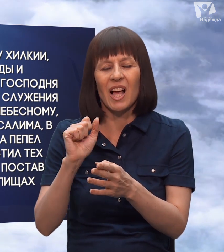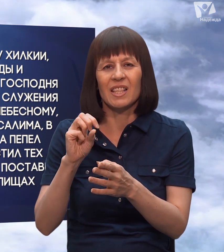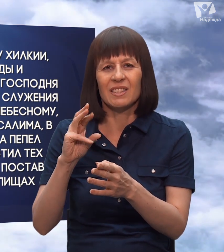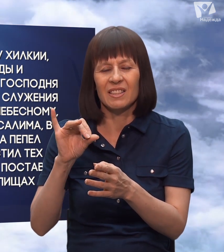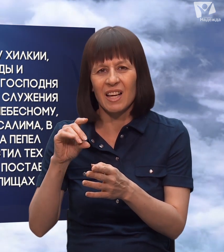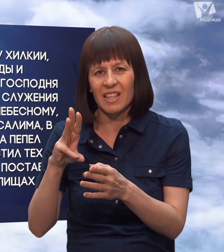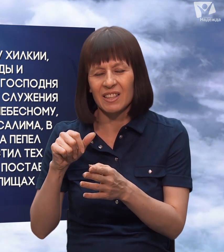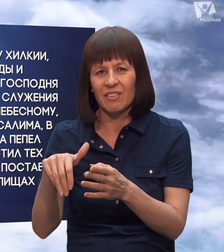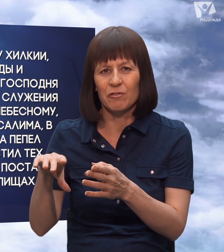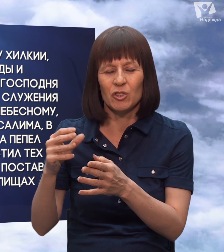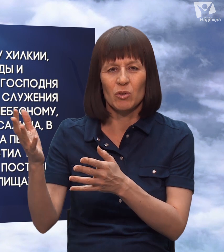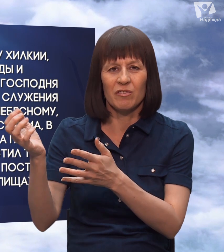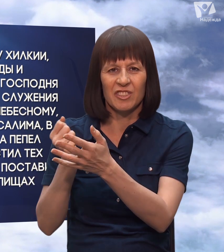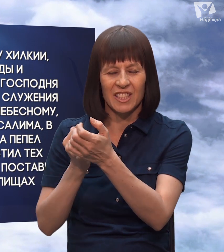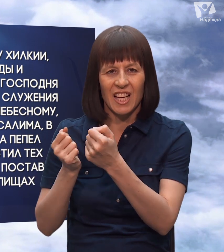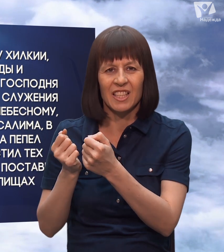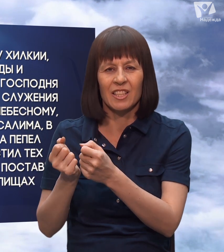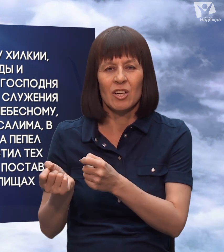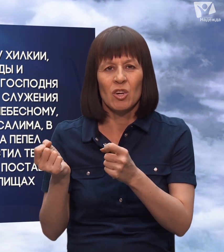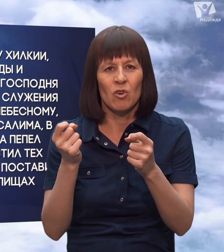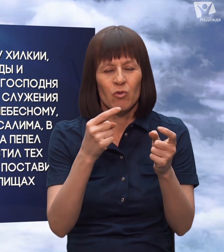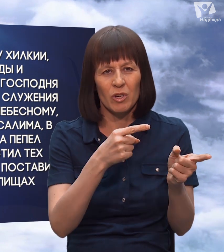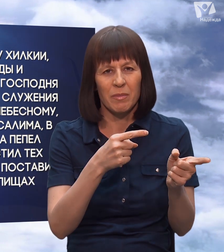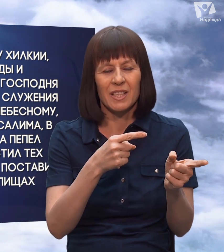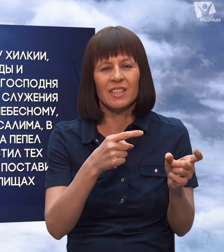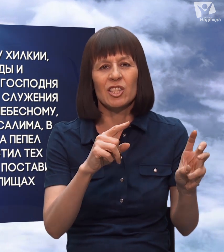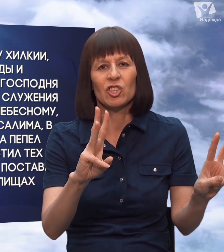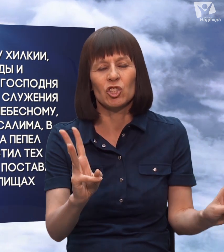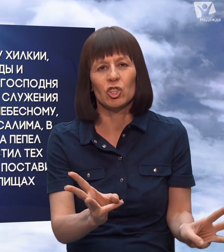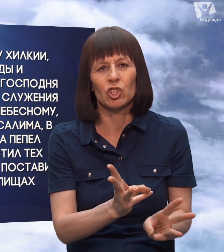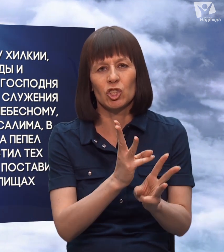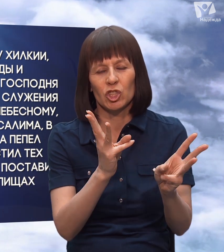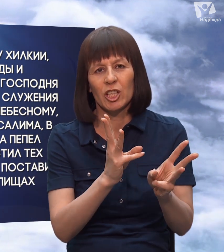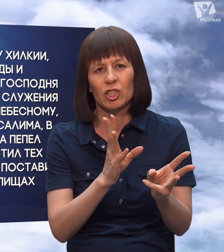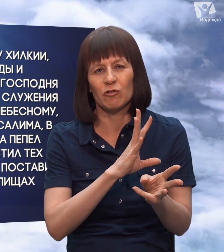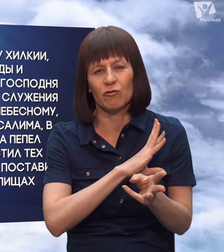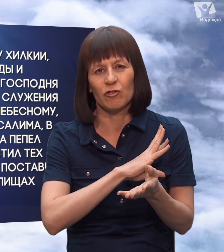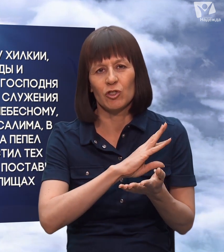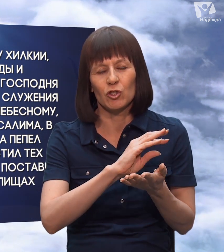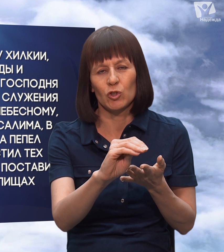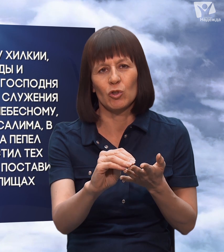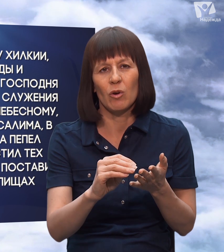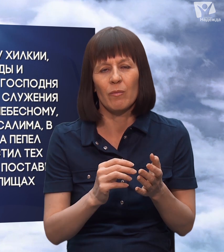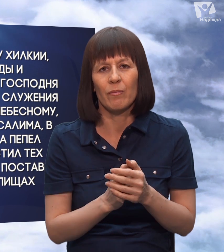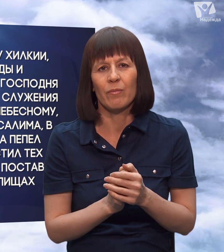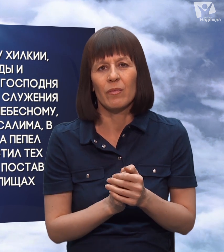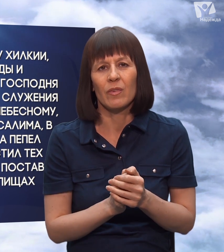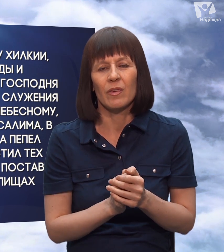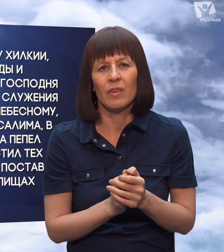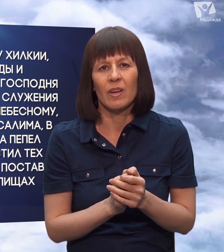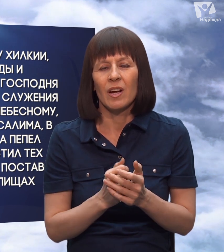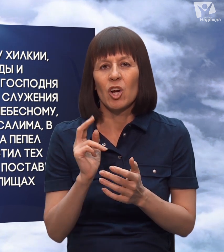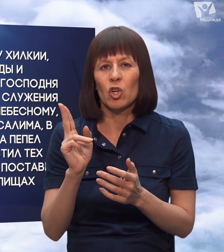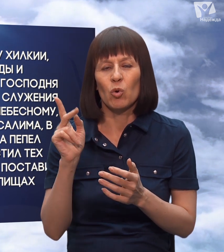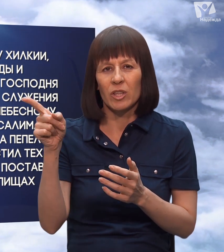воинству небесному сжечь это за пределами ерусалима в полях под ли потока кедрон выбросить все